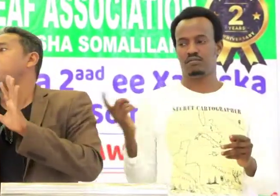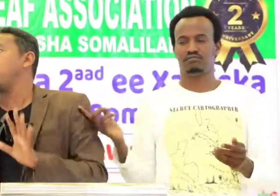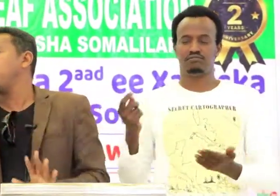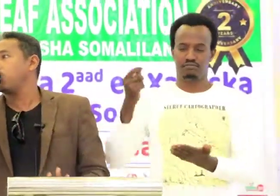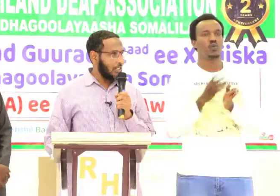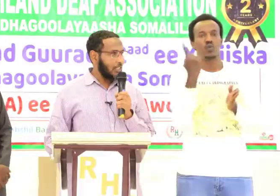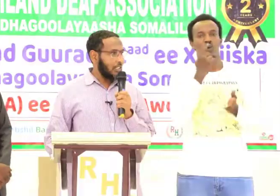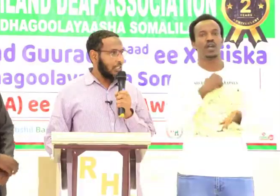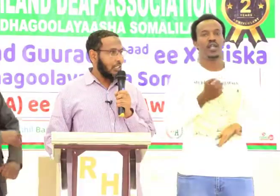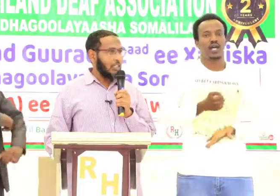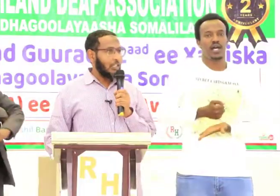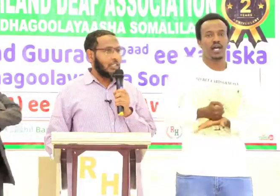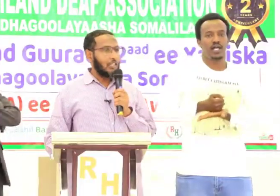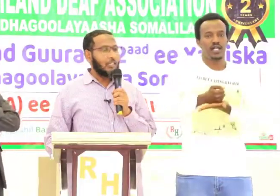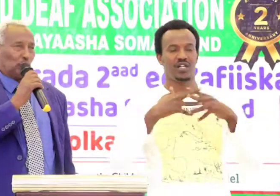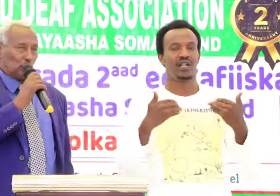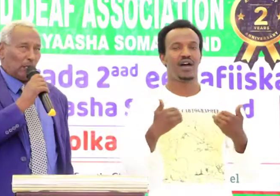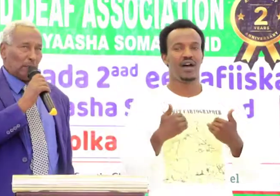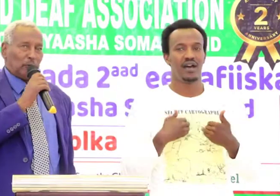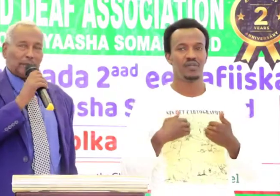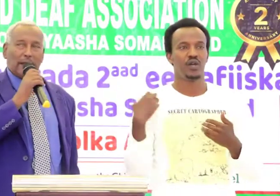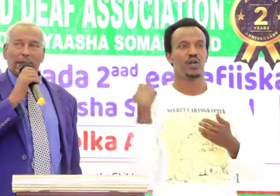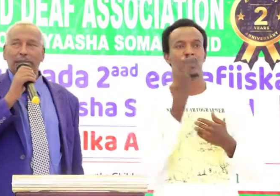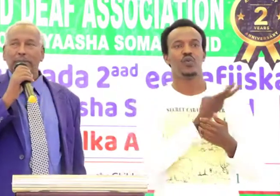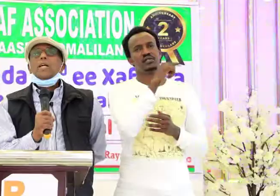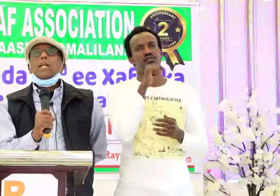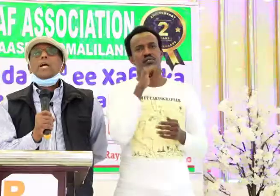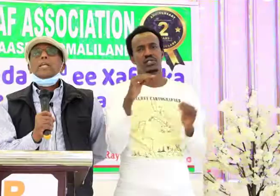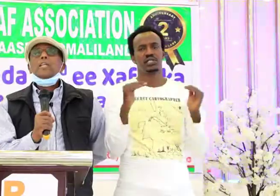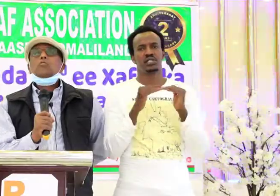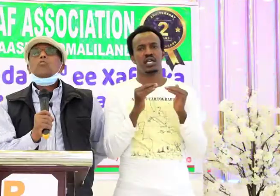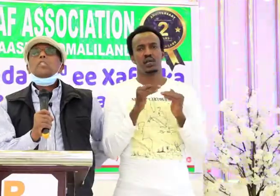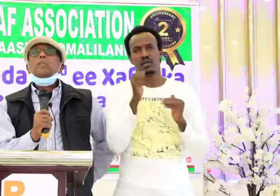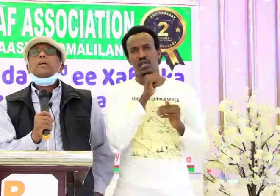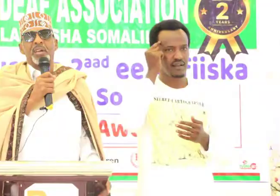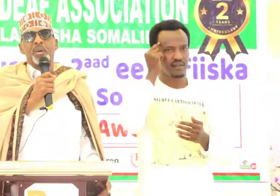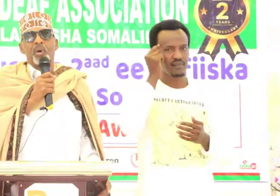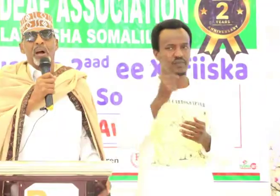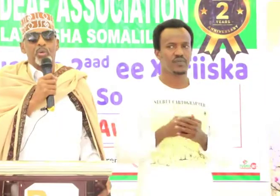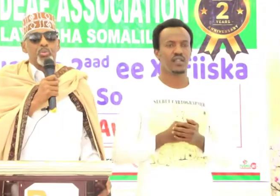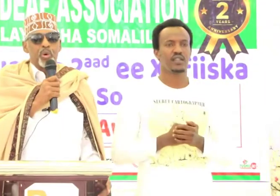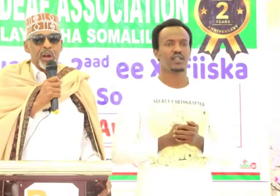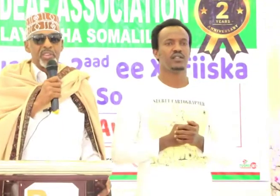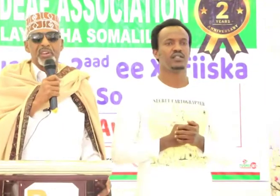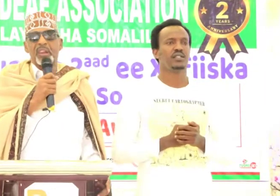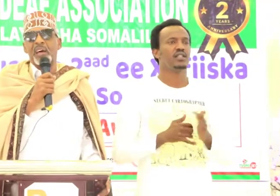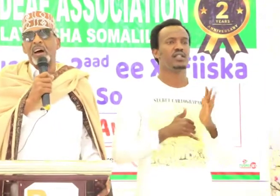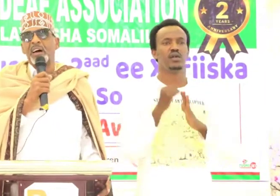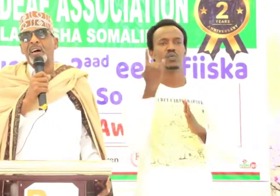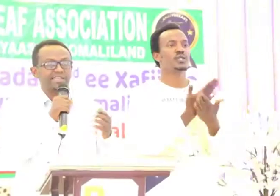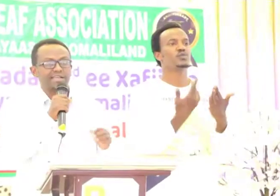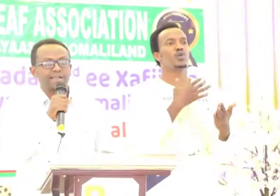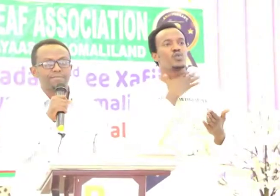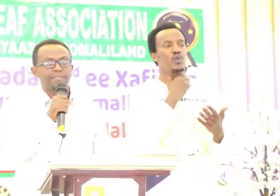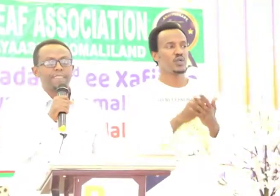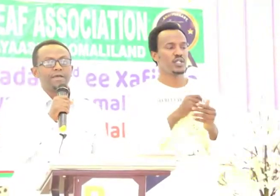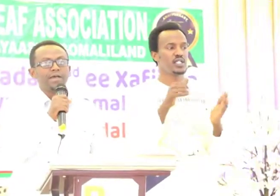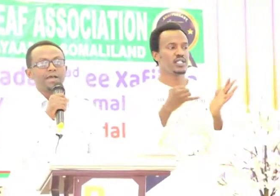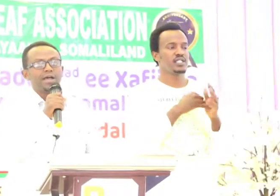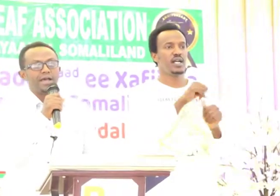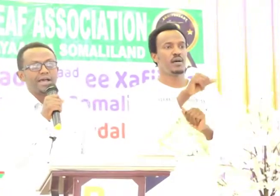qaadayna ka bixin. Wixii intaasi ka dambeeyey ayaa waxaa hadalku u kala dambeeyey mas-uuliyiin madaxda dhaqanka